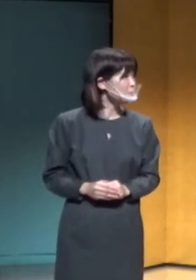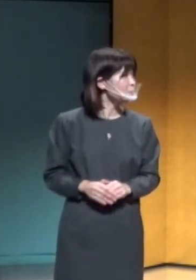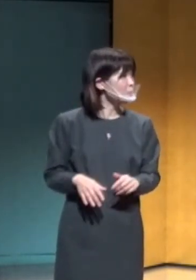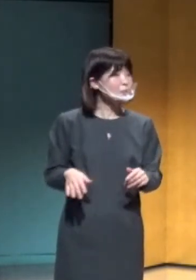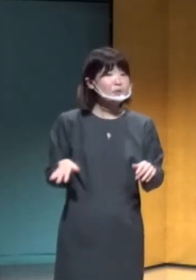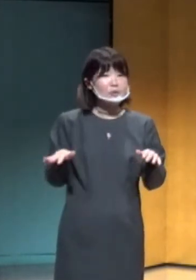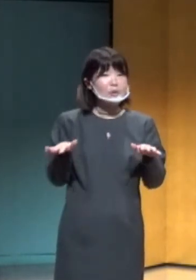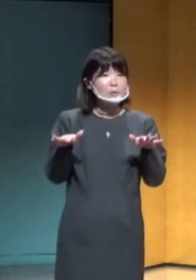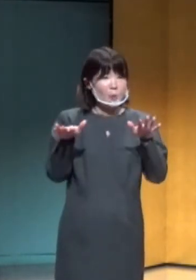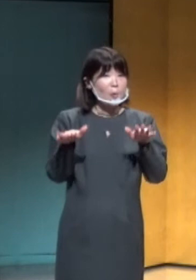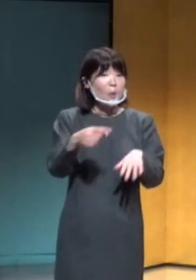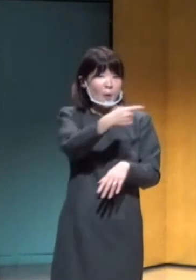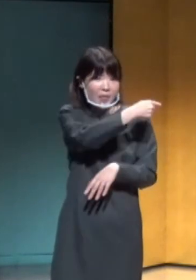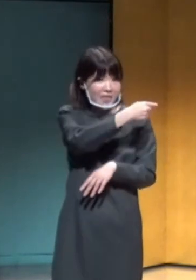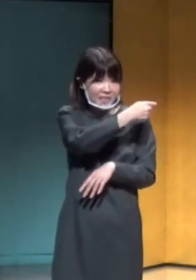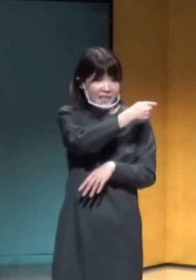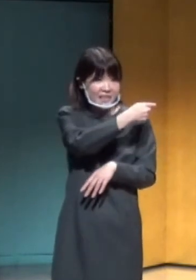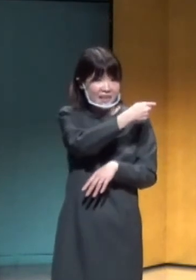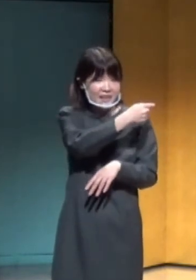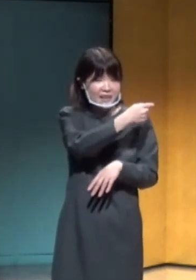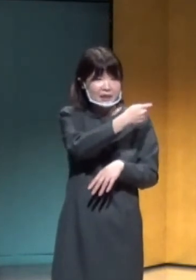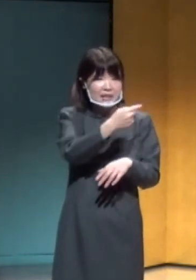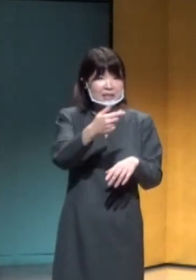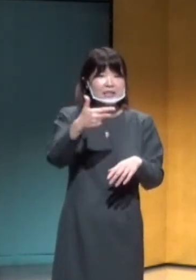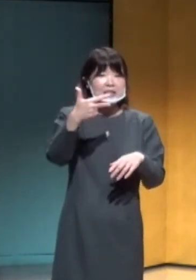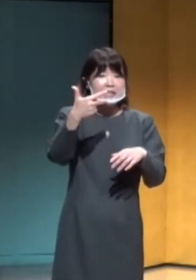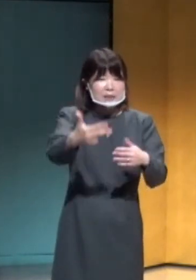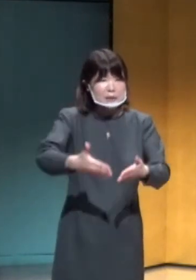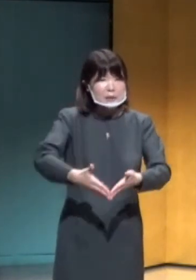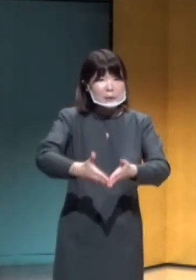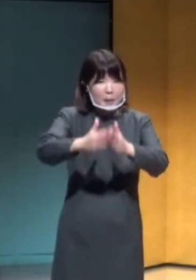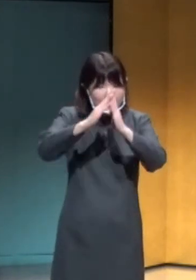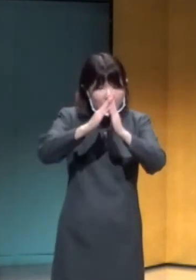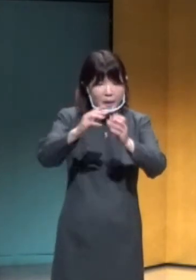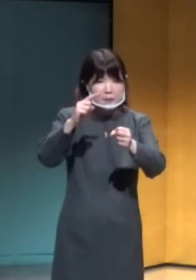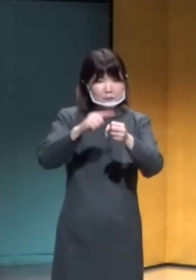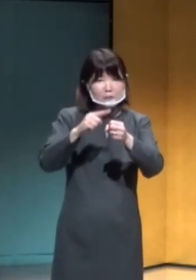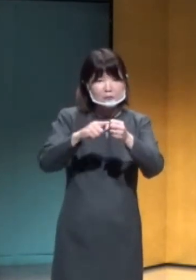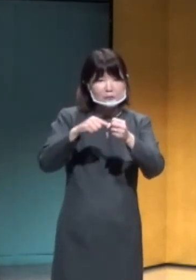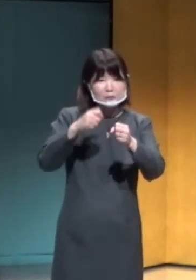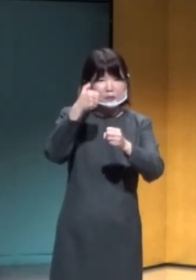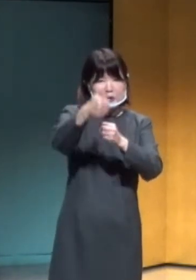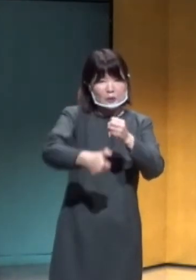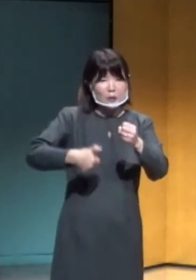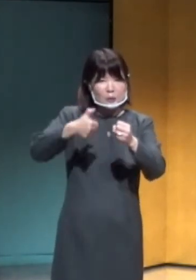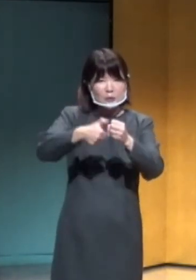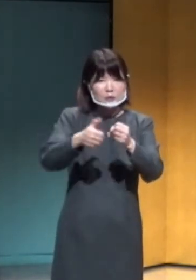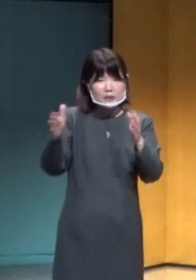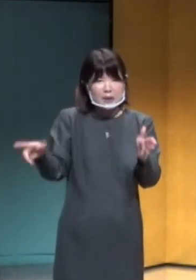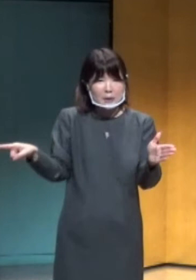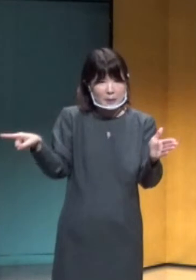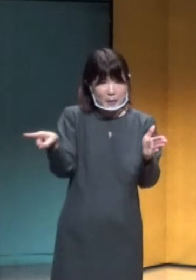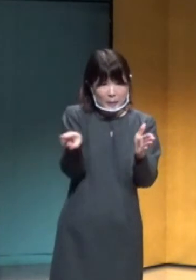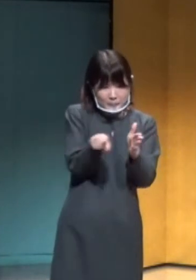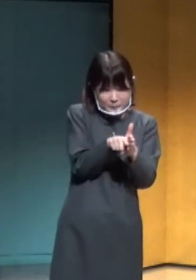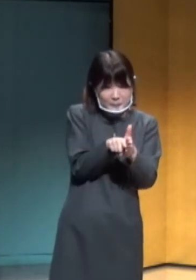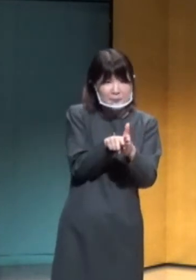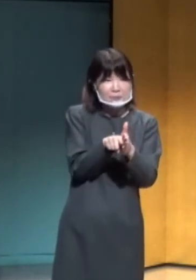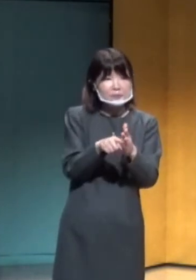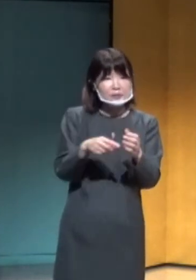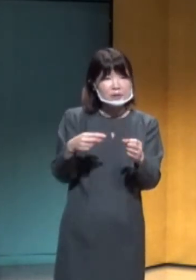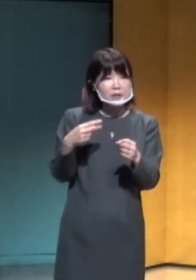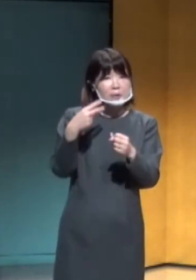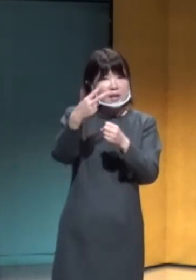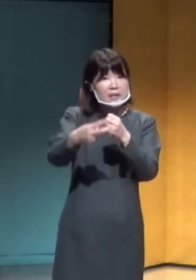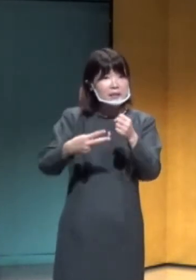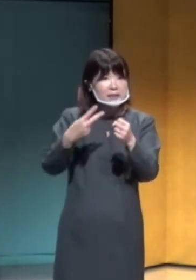場に張り巡らしてございます、市政50周年を迎えることになりました。2年ほど前から第6